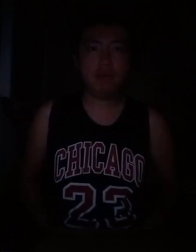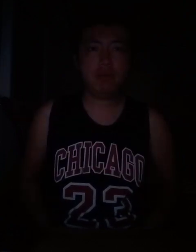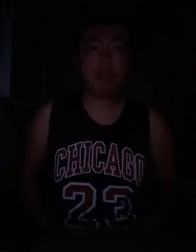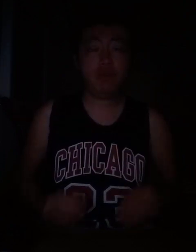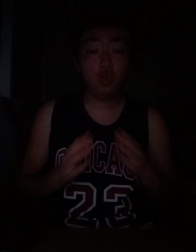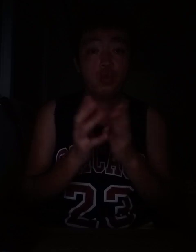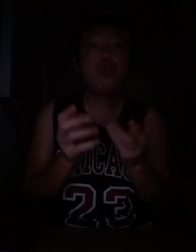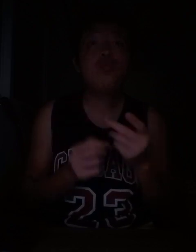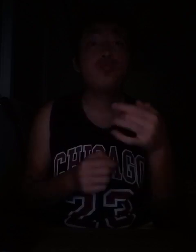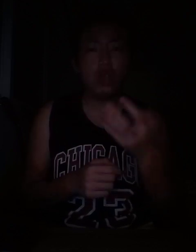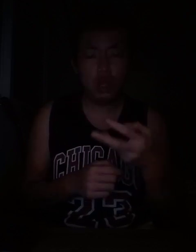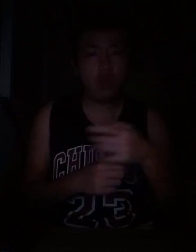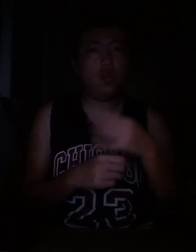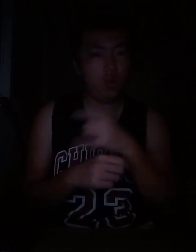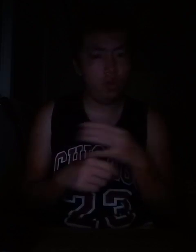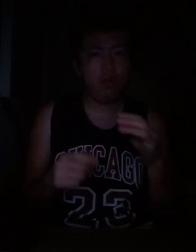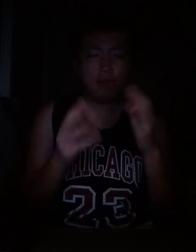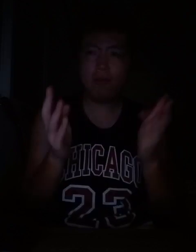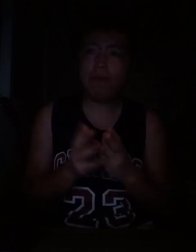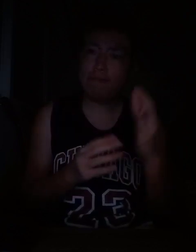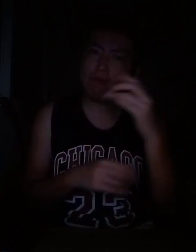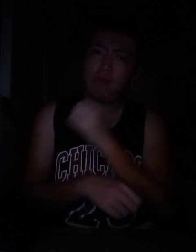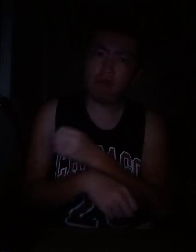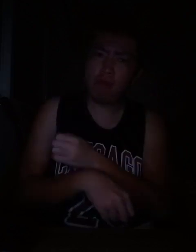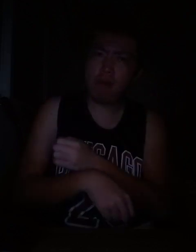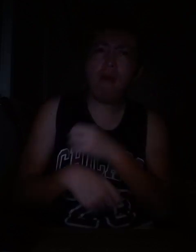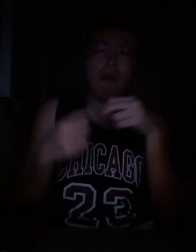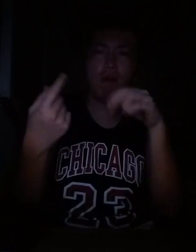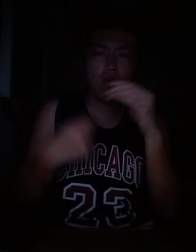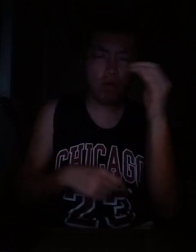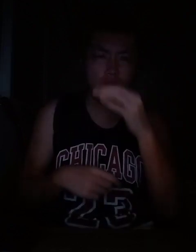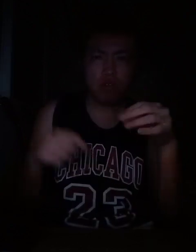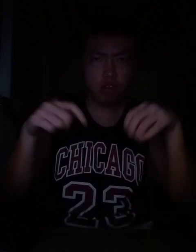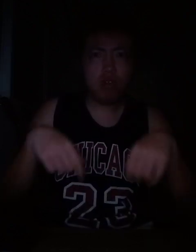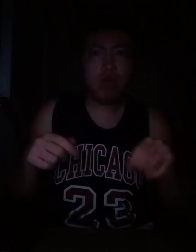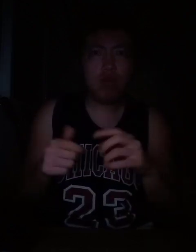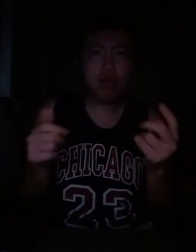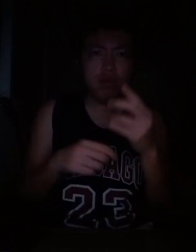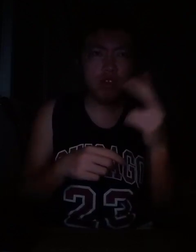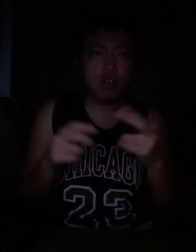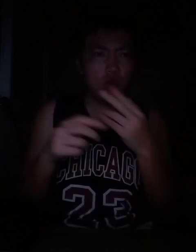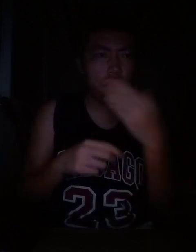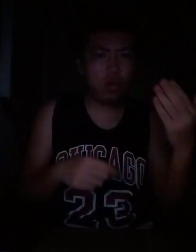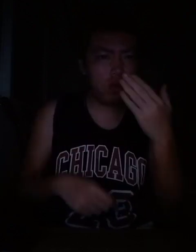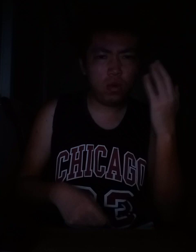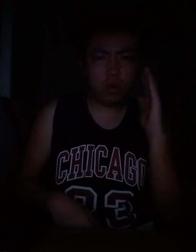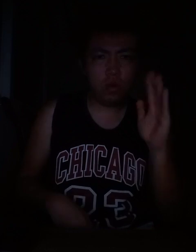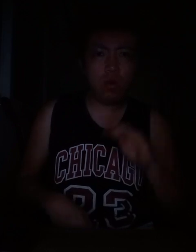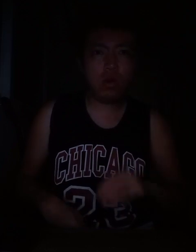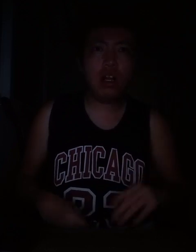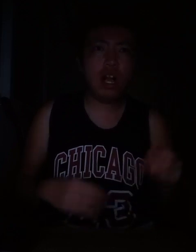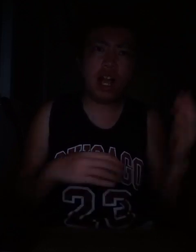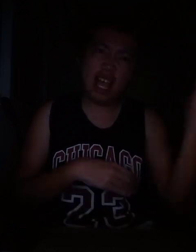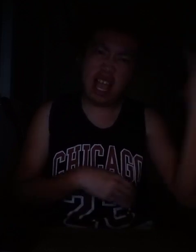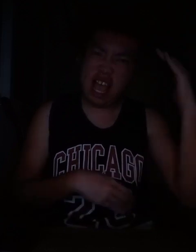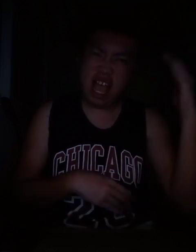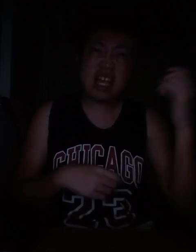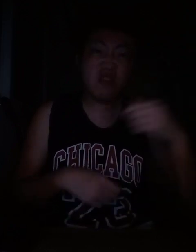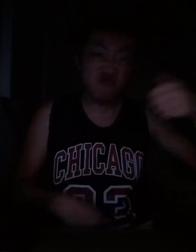교육부가 주최한 포럼에서 교사들이 추락한 교권 실태를 절절히 호소합니다. 학생이 흉기를 들고 위협해도